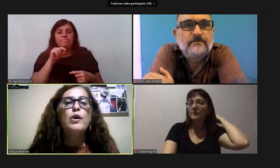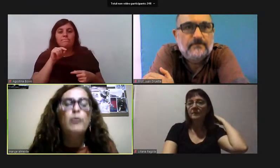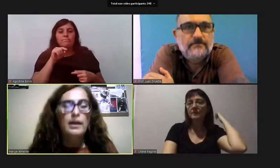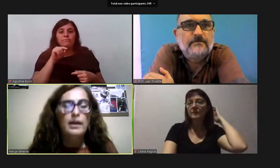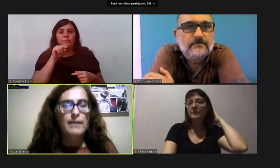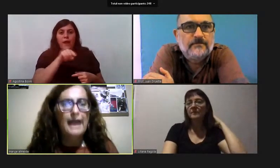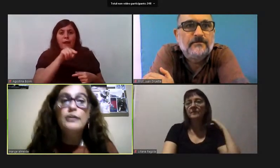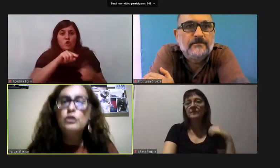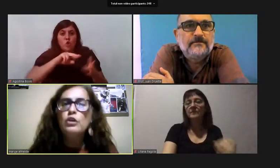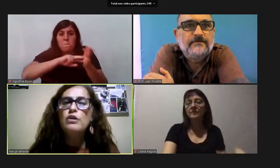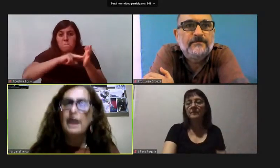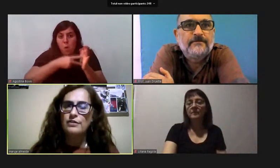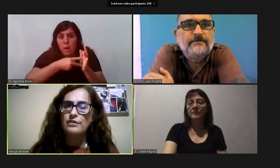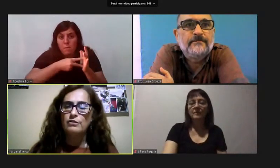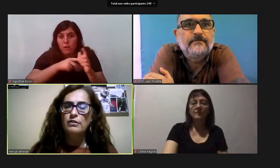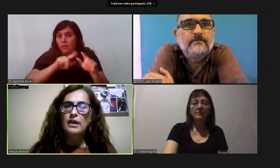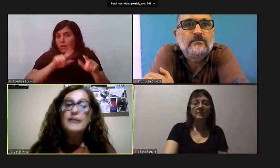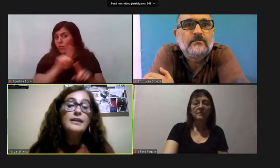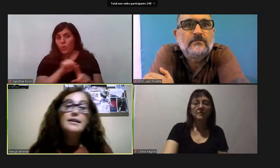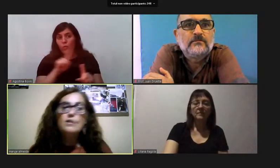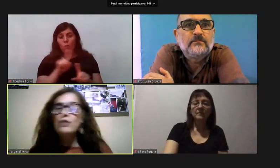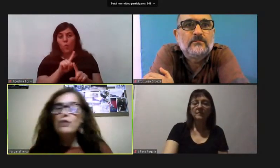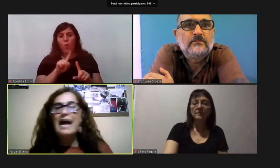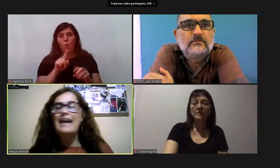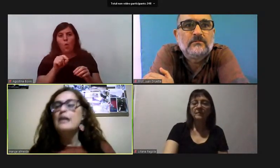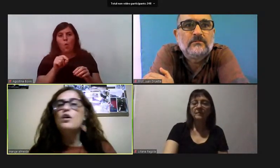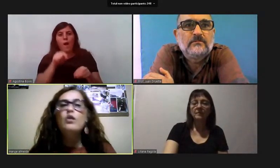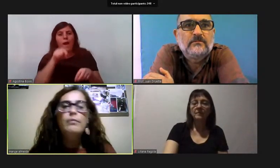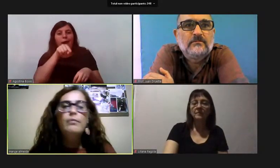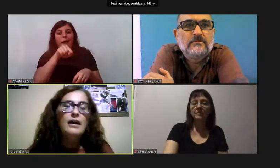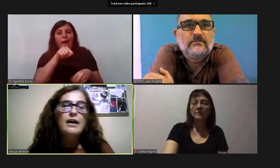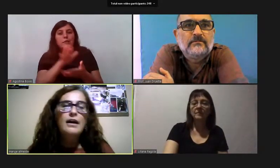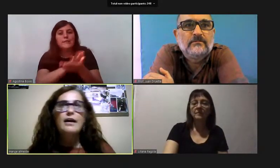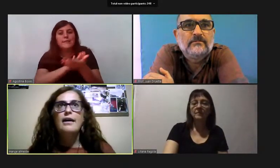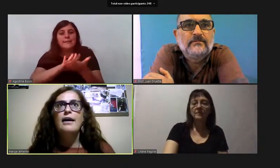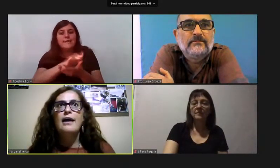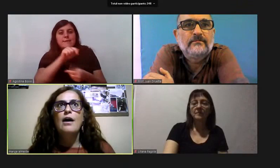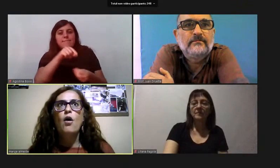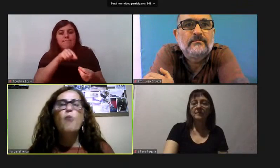un problema. En todo caso, tiene que ser una enorme